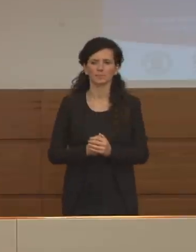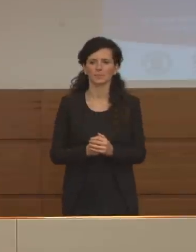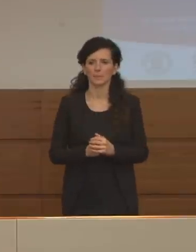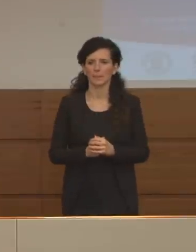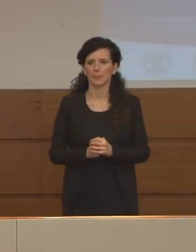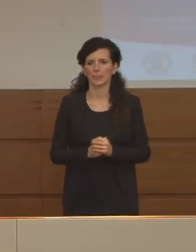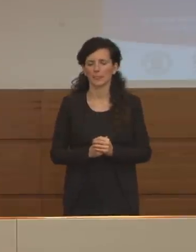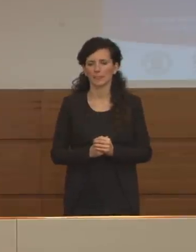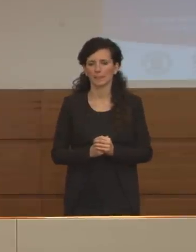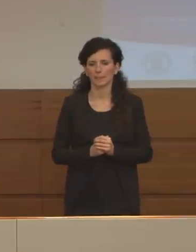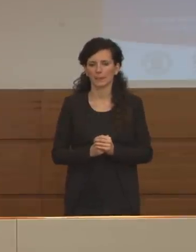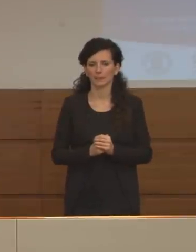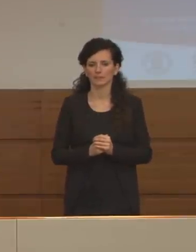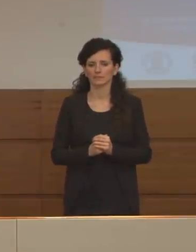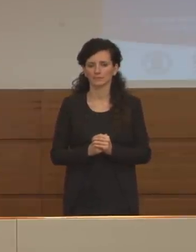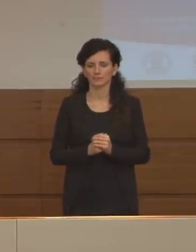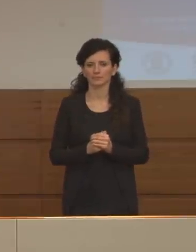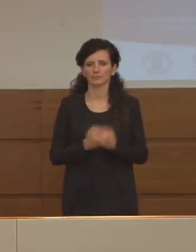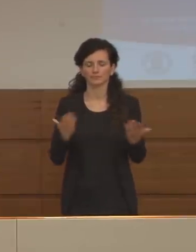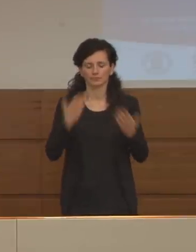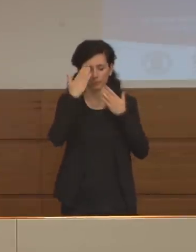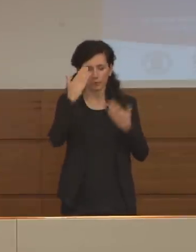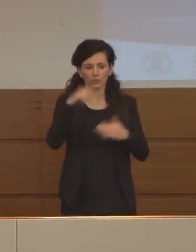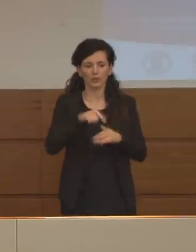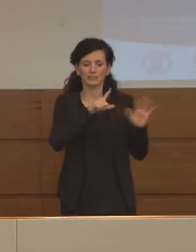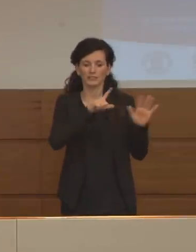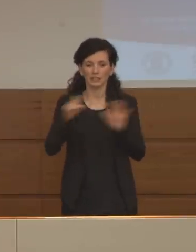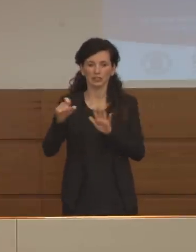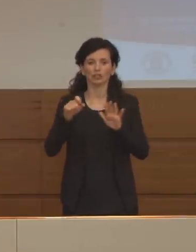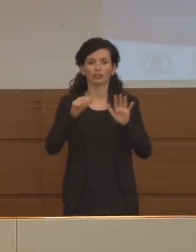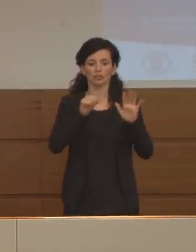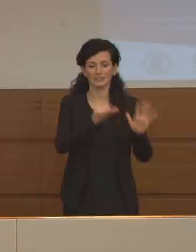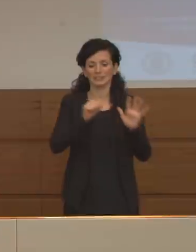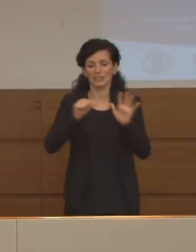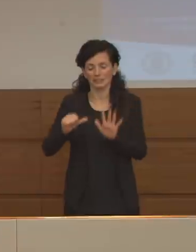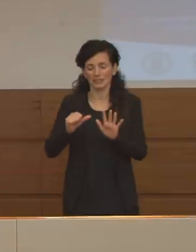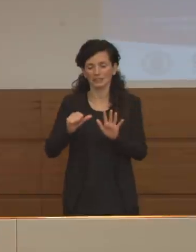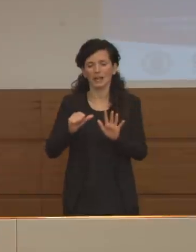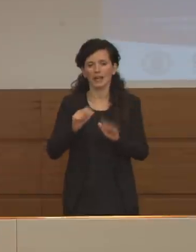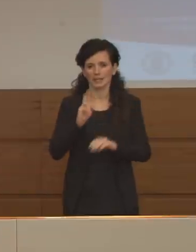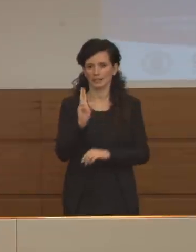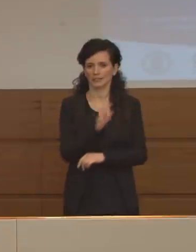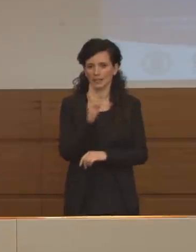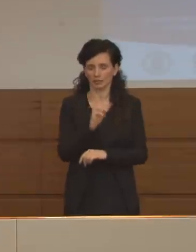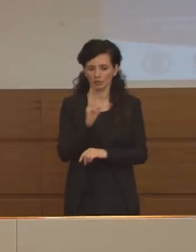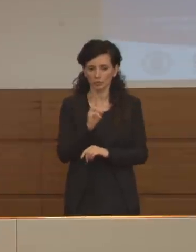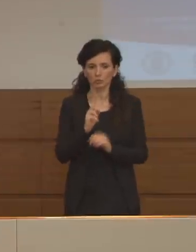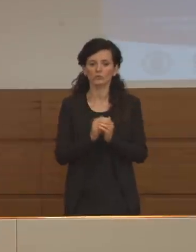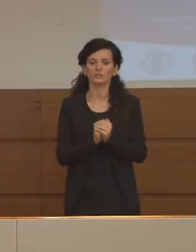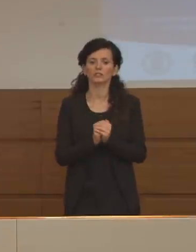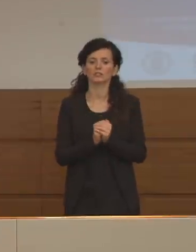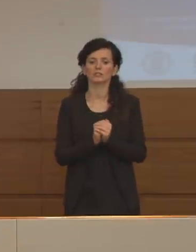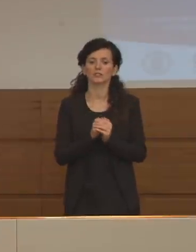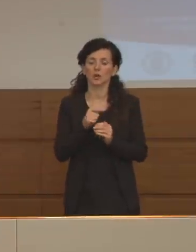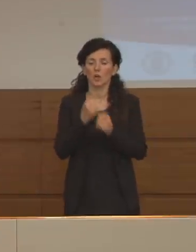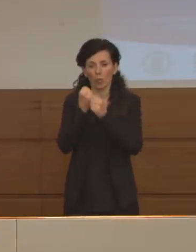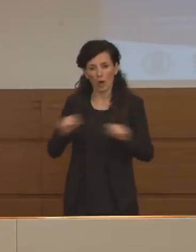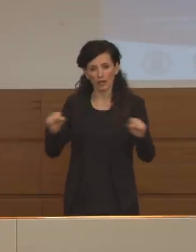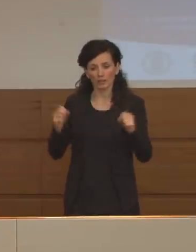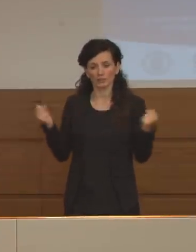purtroppo oggi registriamo 766 nuovi deceduti il totale dei guariti e